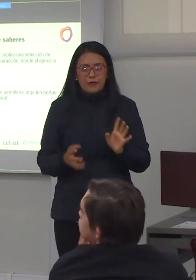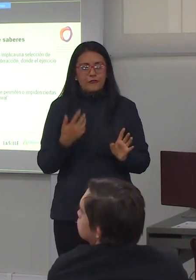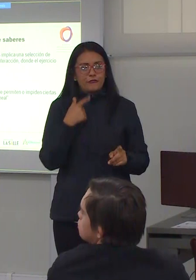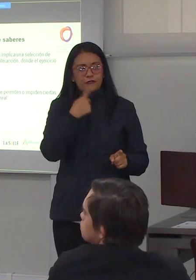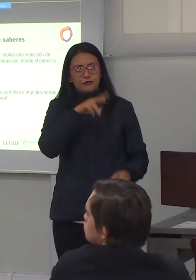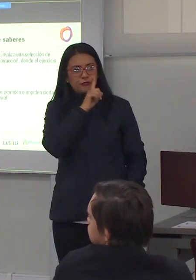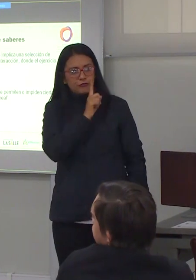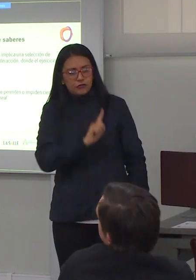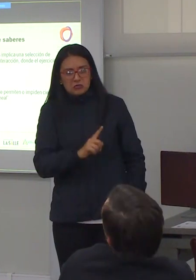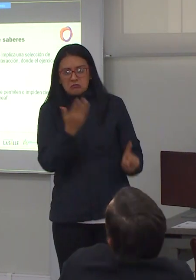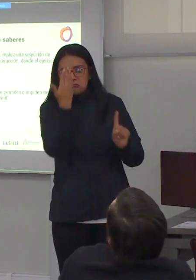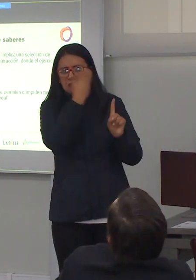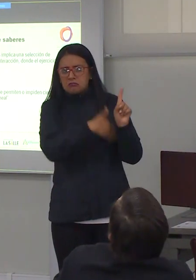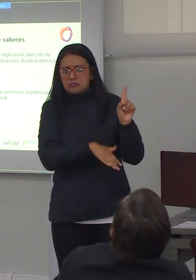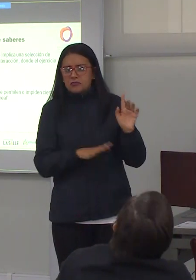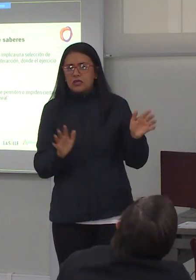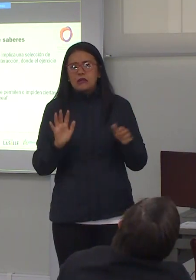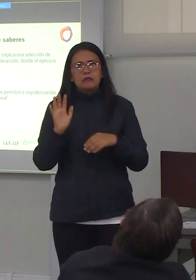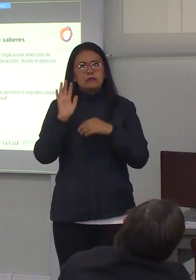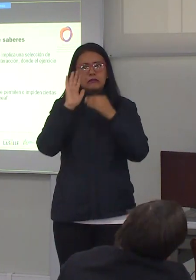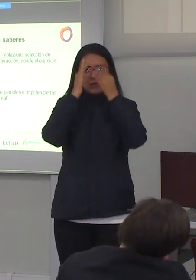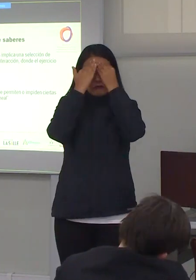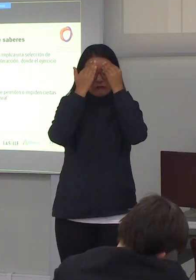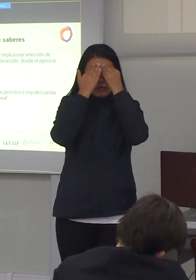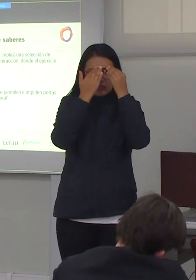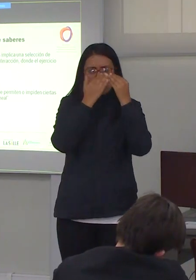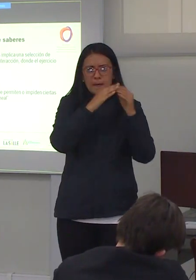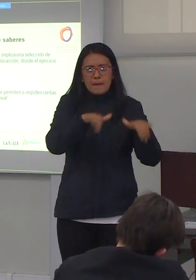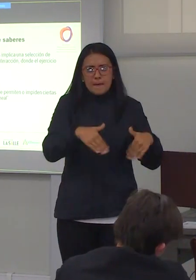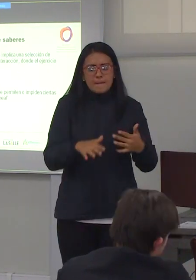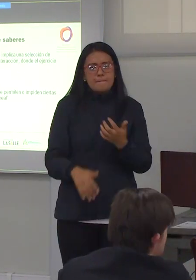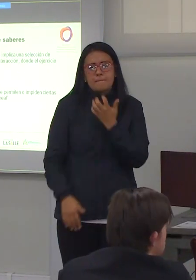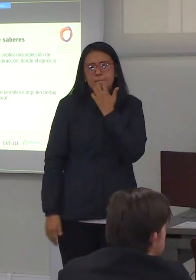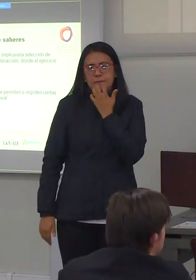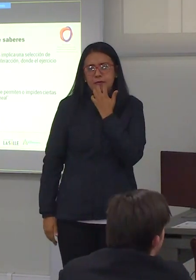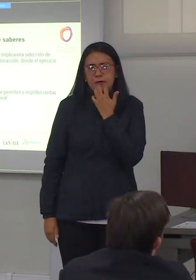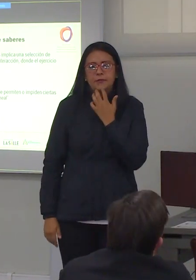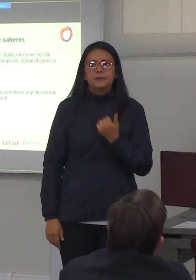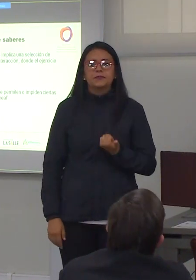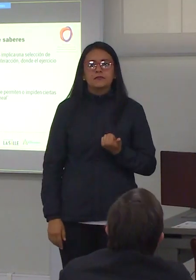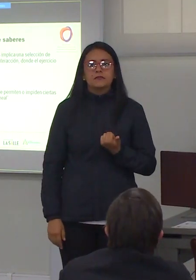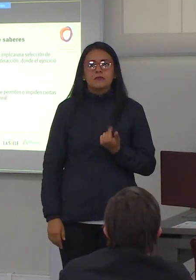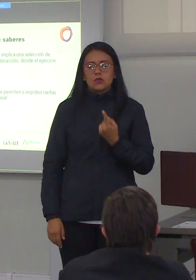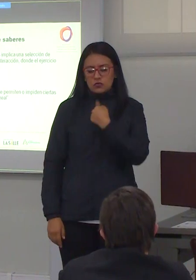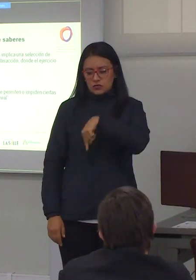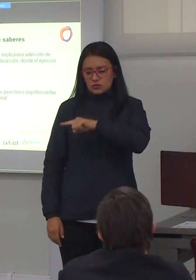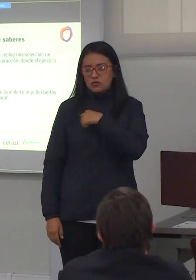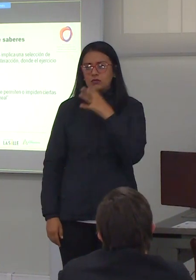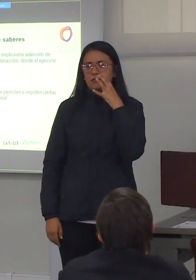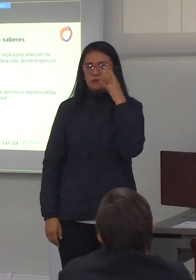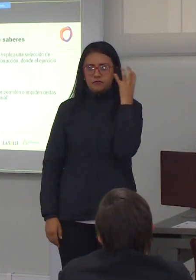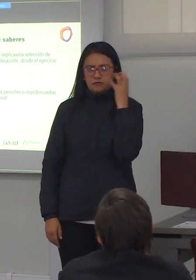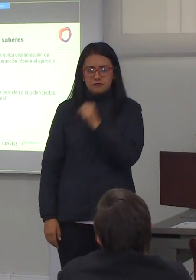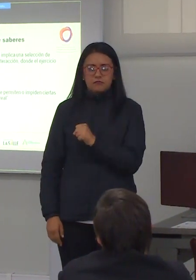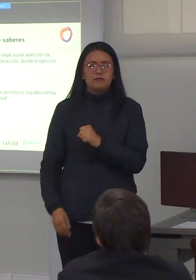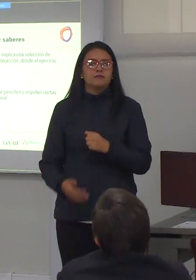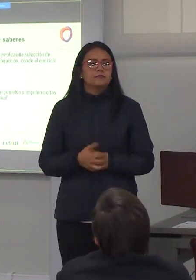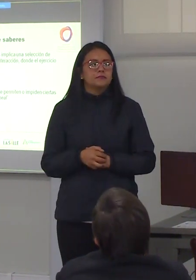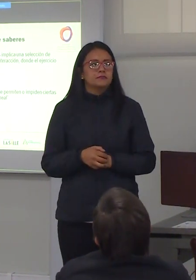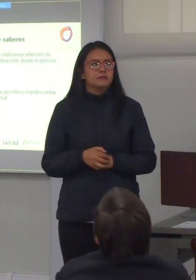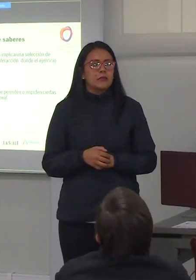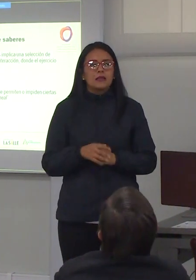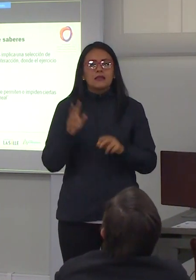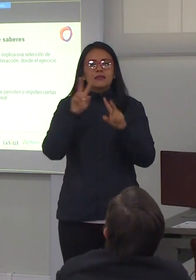conocemos saberes que no que no existen por ejemplo nosotros nos encontramos que el